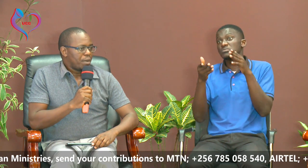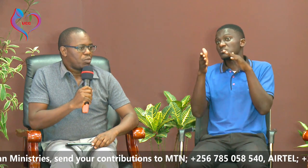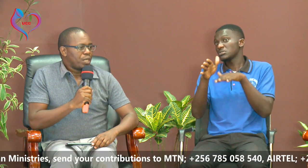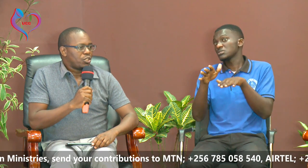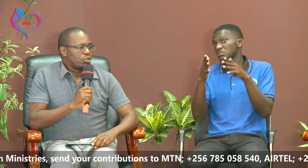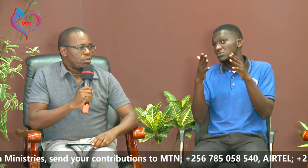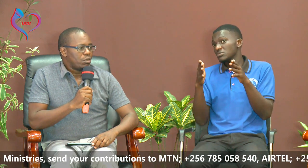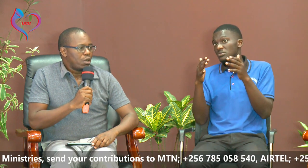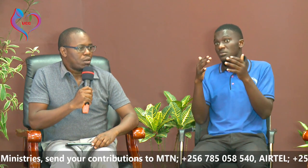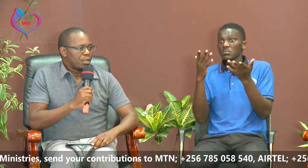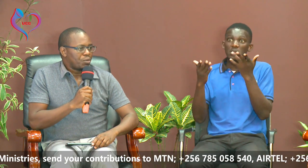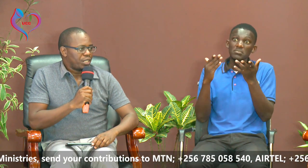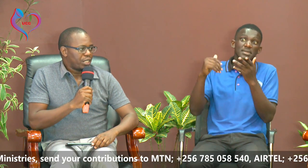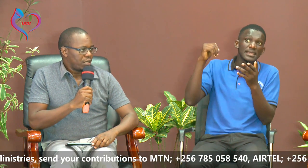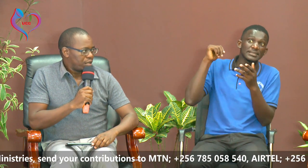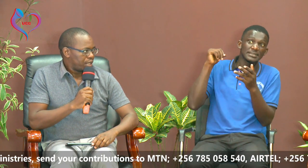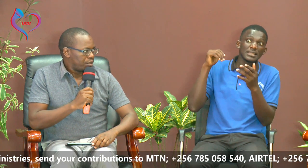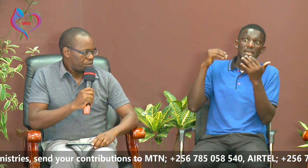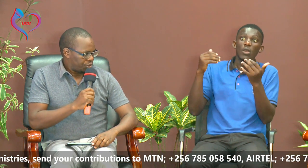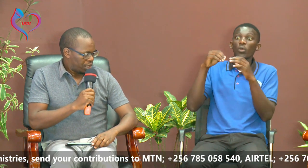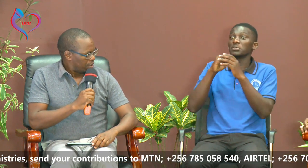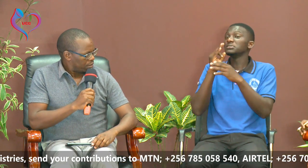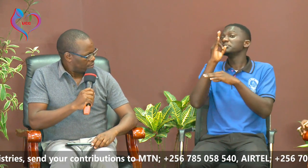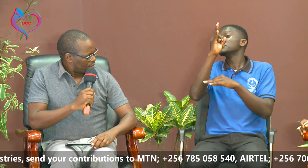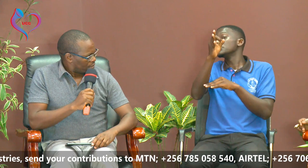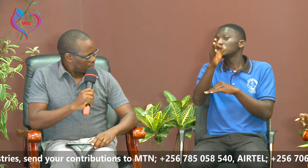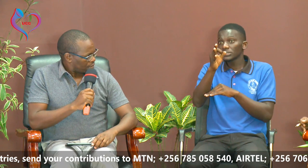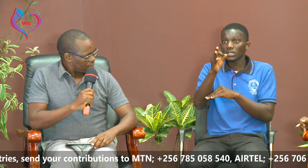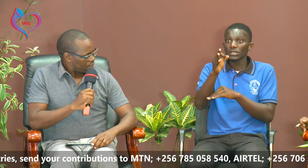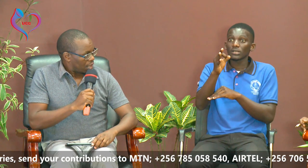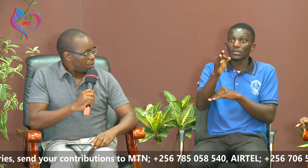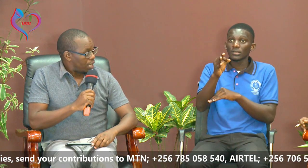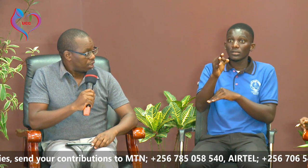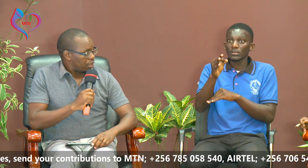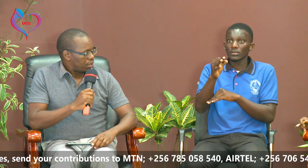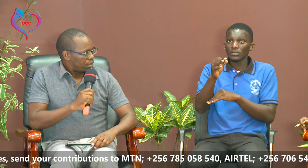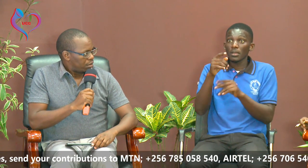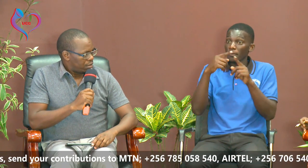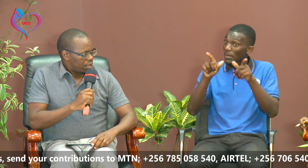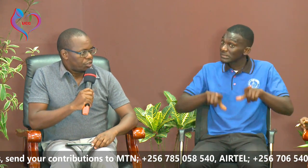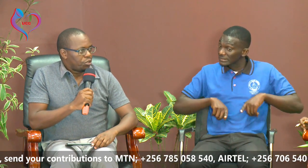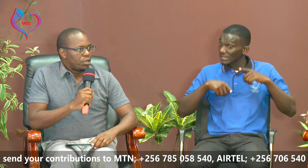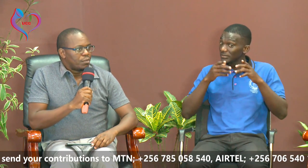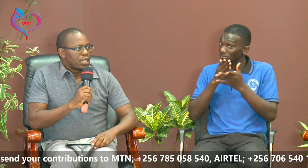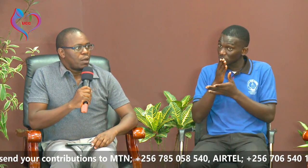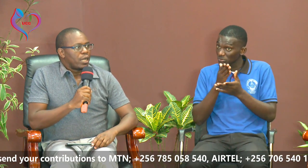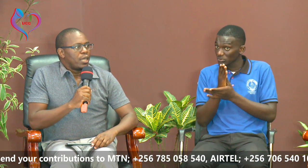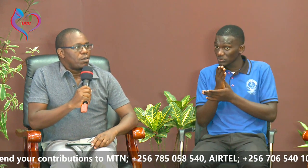Either bali mu byajjo oba bali mu bijja bigenda okujja. Nenga balamu. Nga wali. Jo, msenga wange yankola